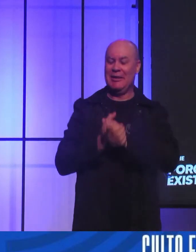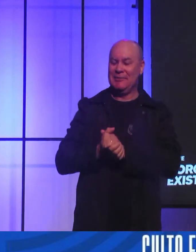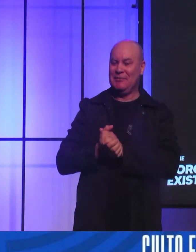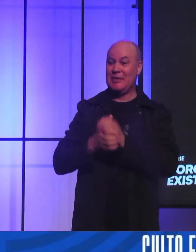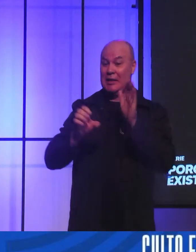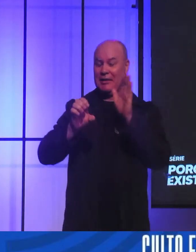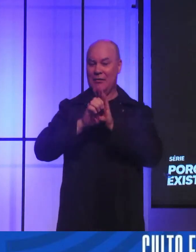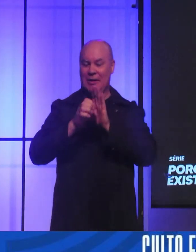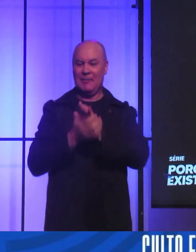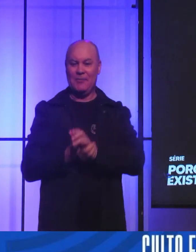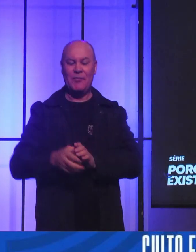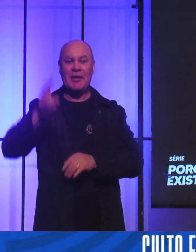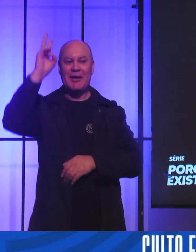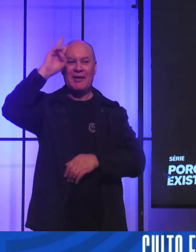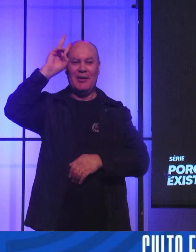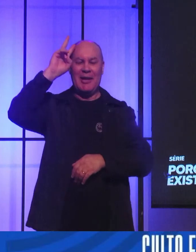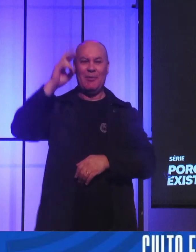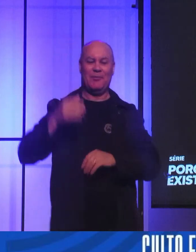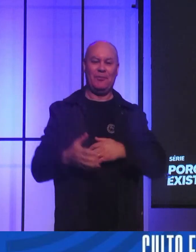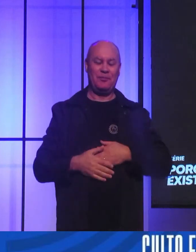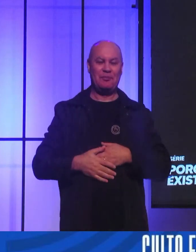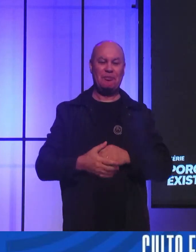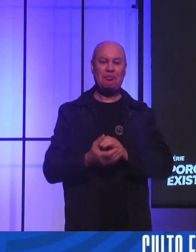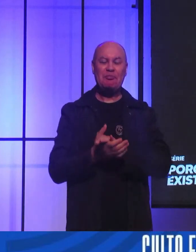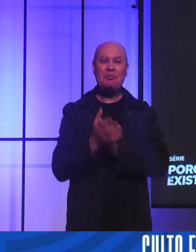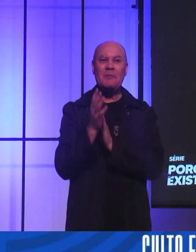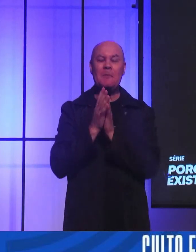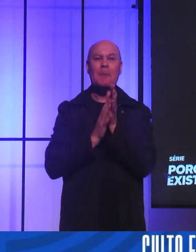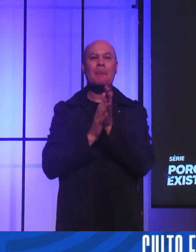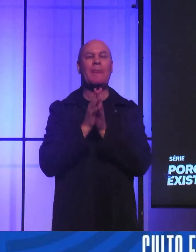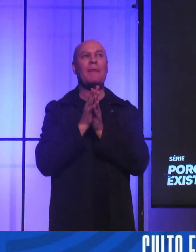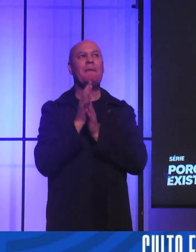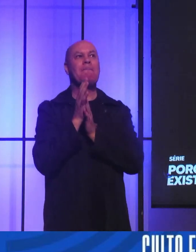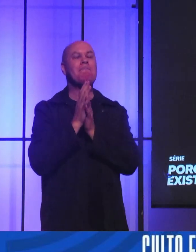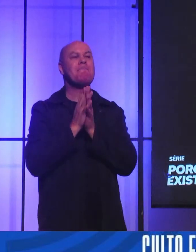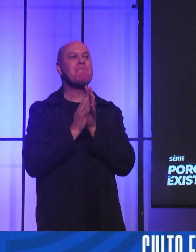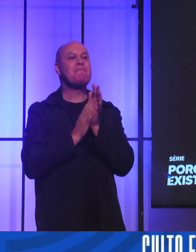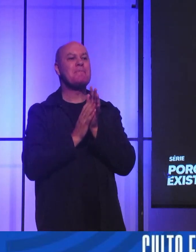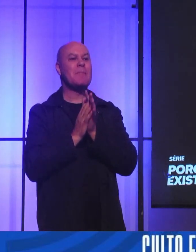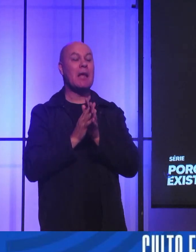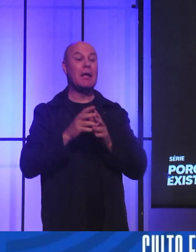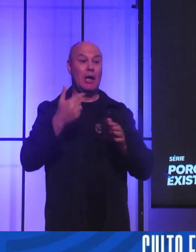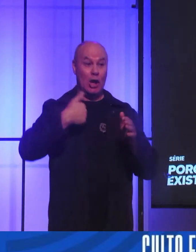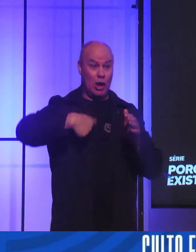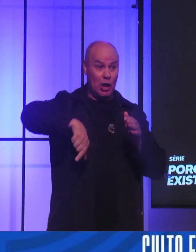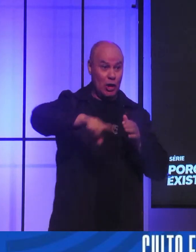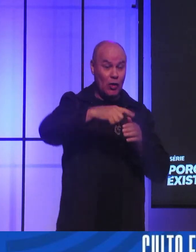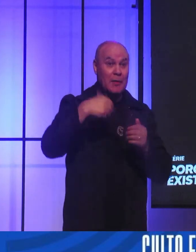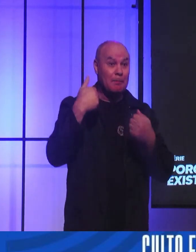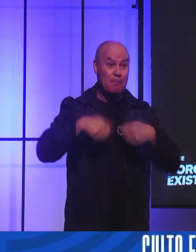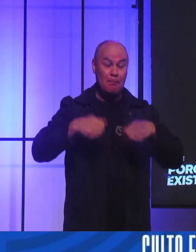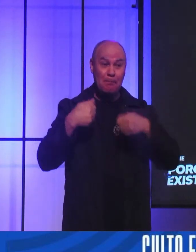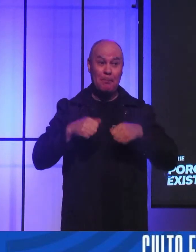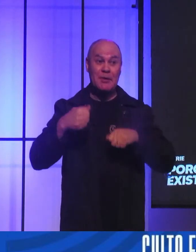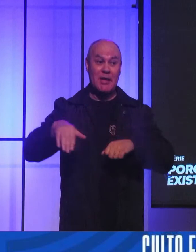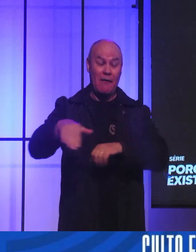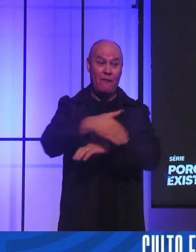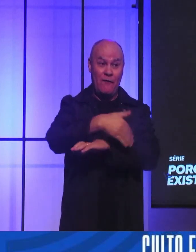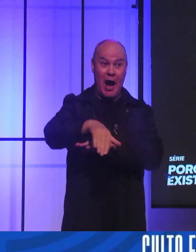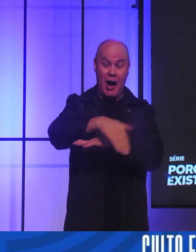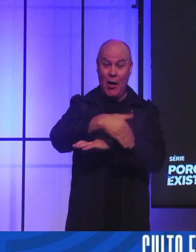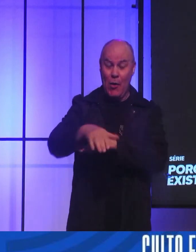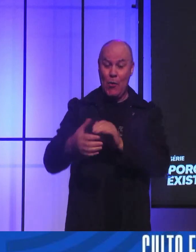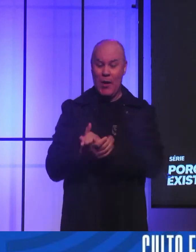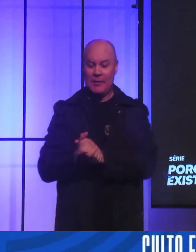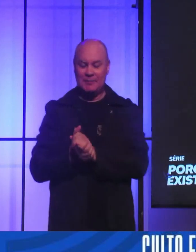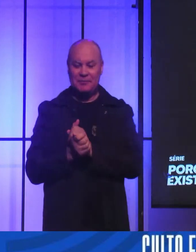sutis, uma das abordagens que não sei se hoje funcionaria, mas era uma abordagem assim. Você chegava para a pessoa e dizia